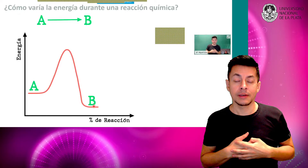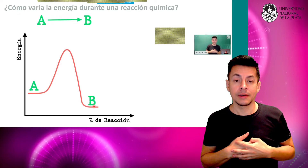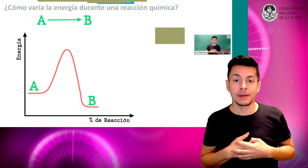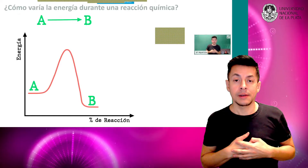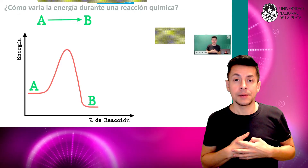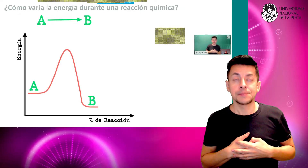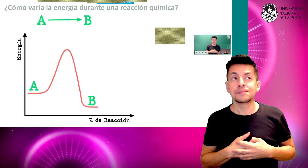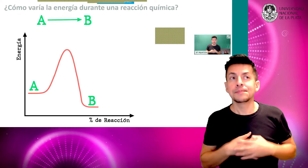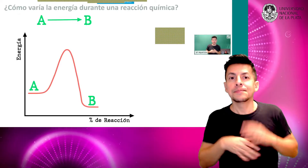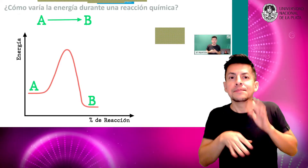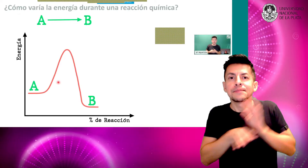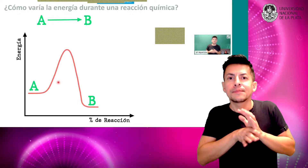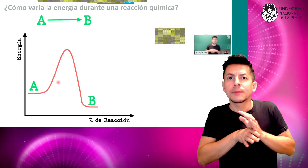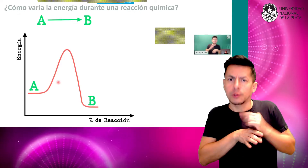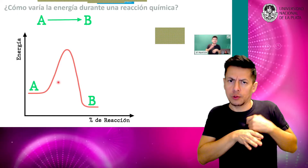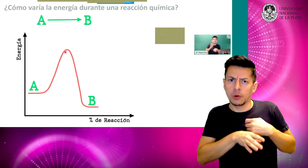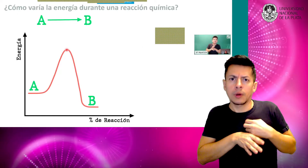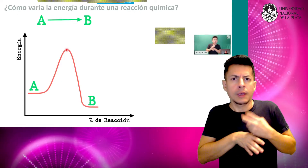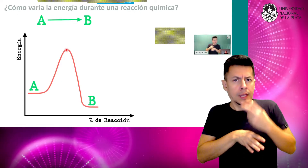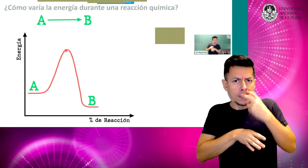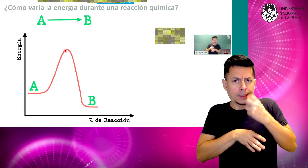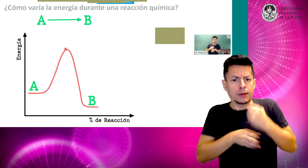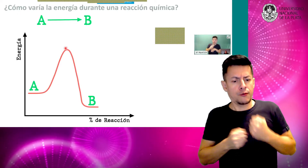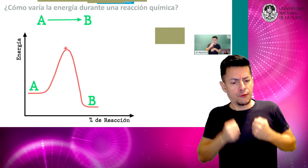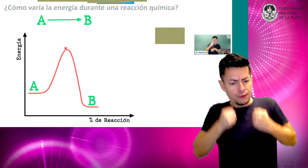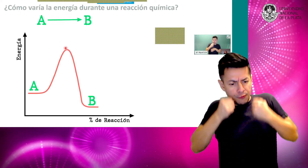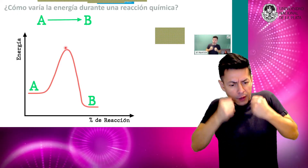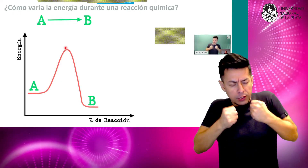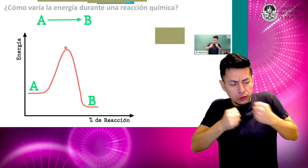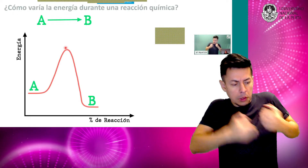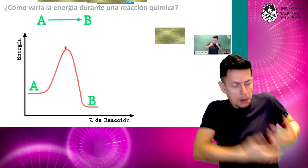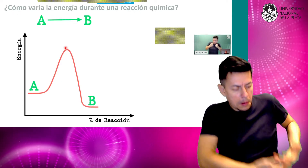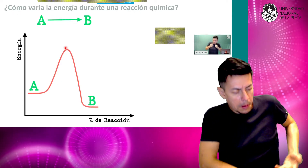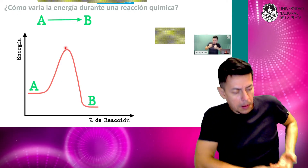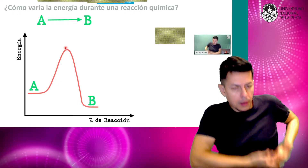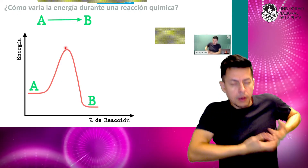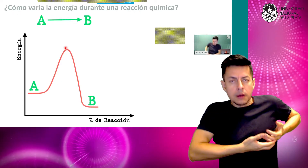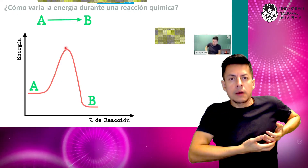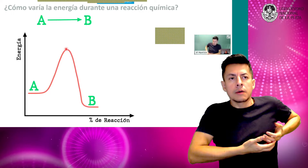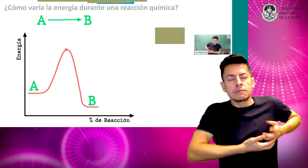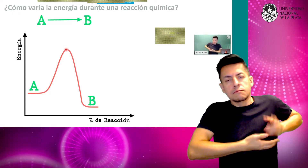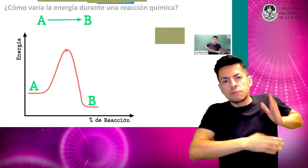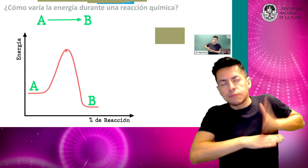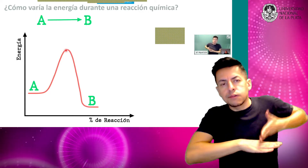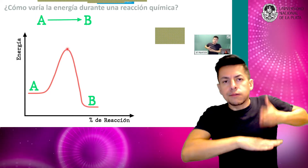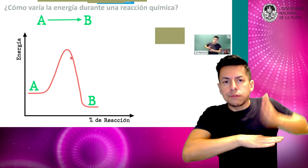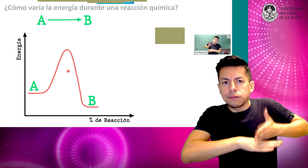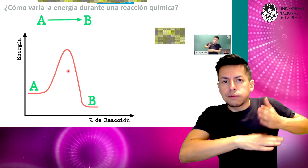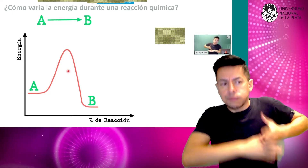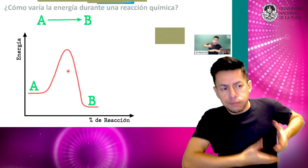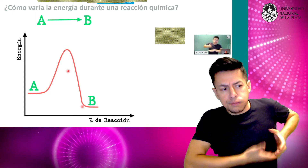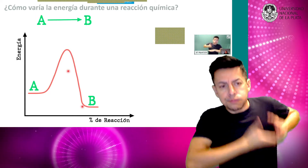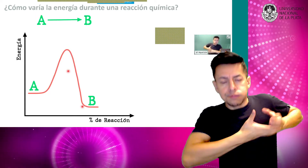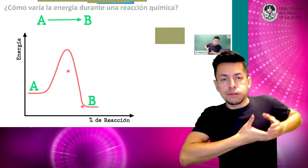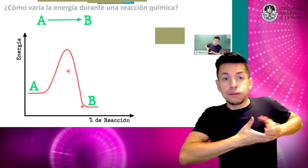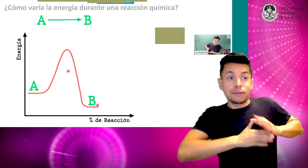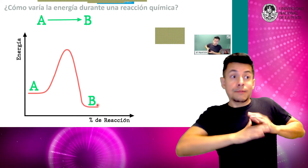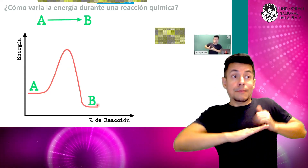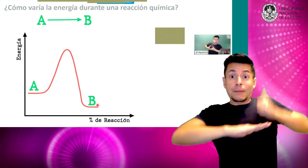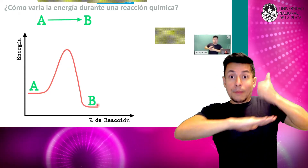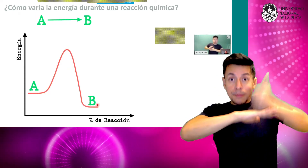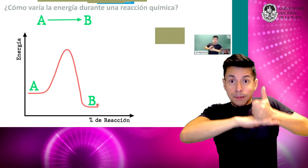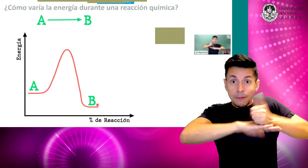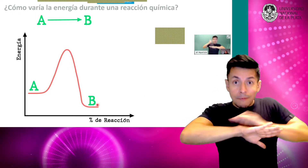Es decir, tengo que invertir una energía inicial en llevar la pelota hasta la cima, pero luego puedo soltar la pelota y llega